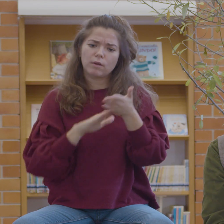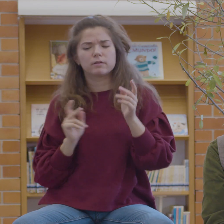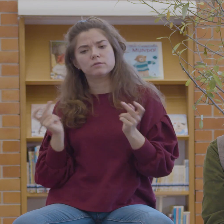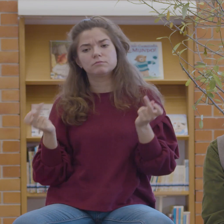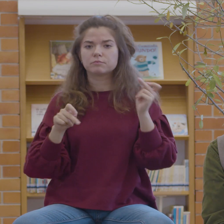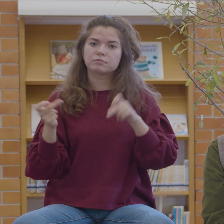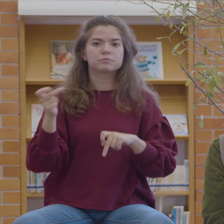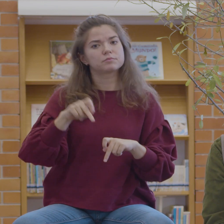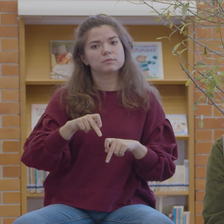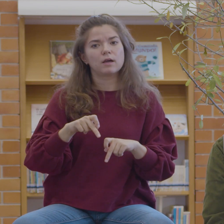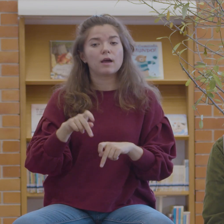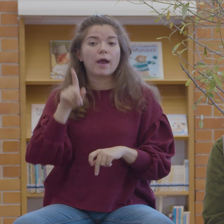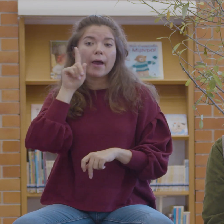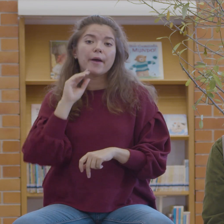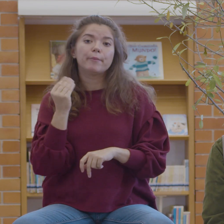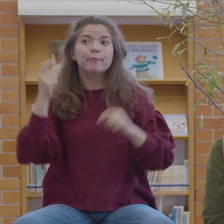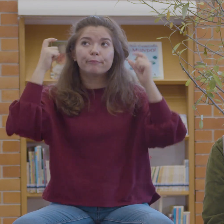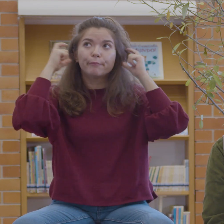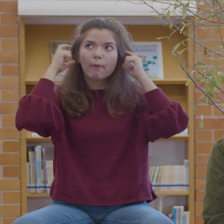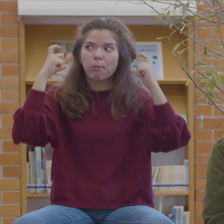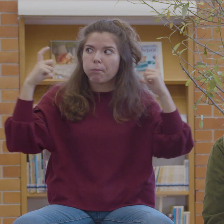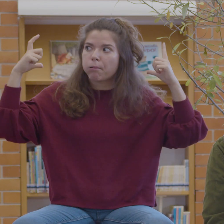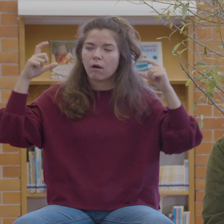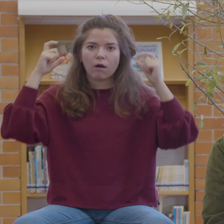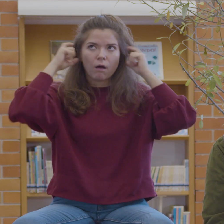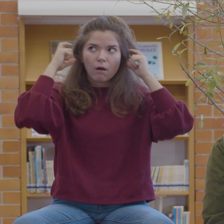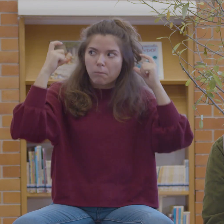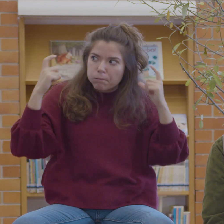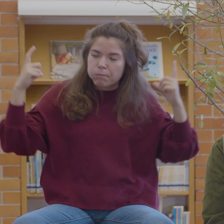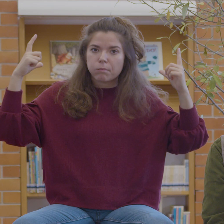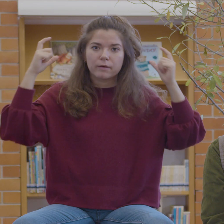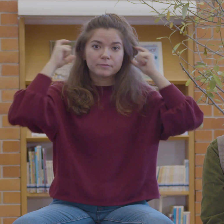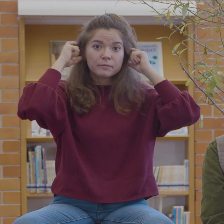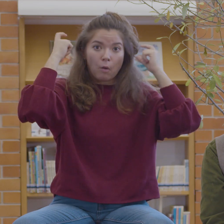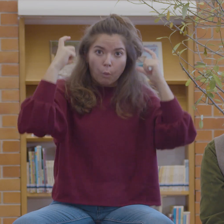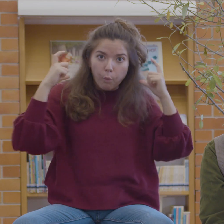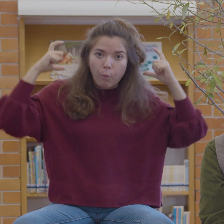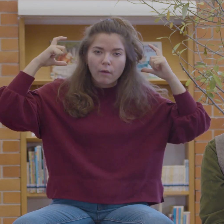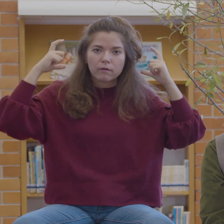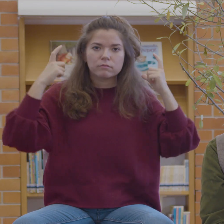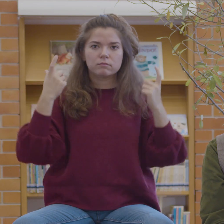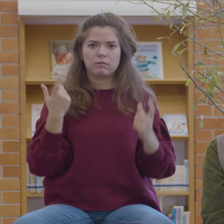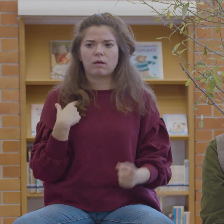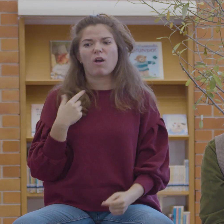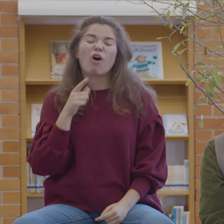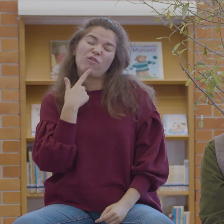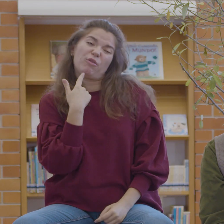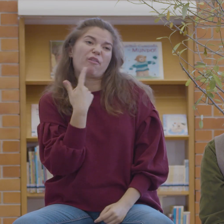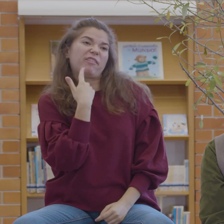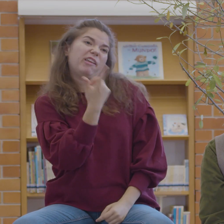chegaram. A Mara é orelhuda, a Mara é orelhuda. Ou